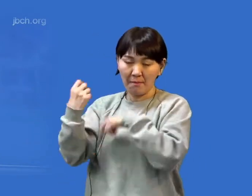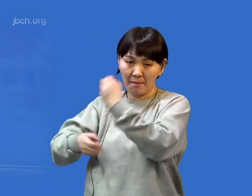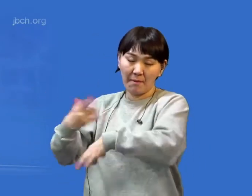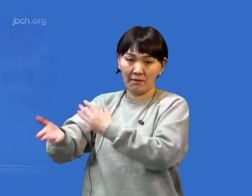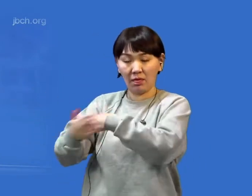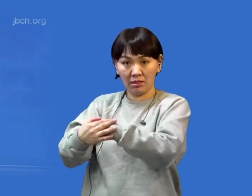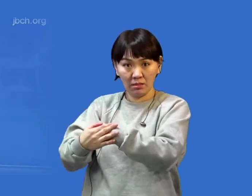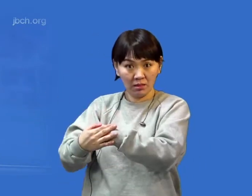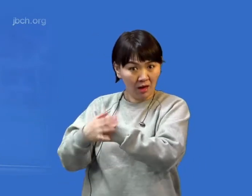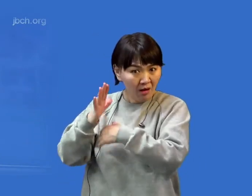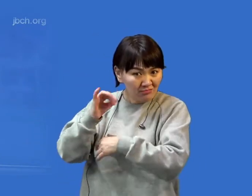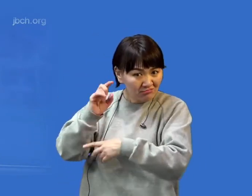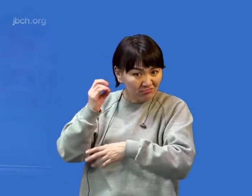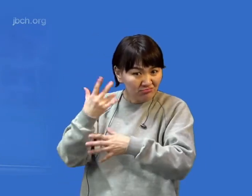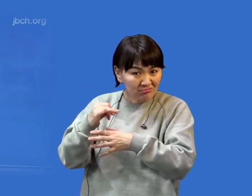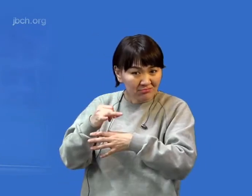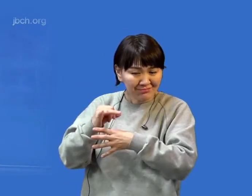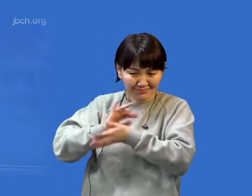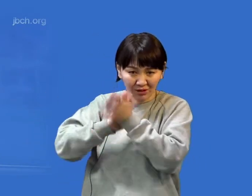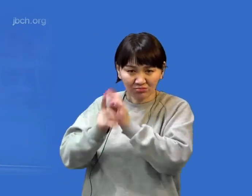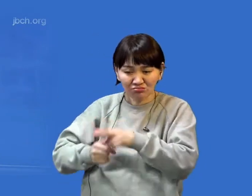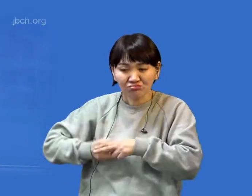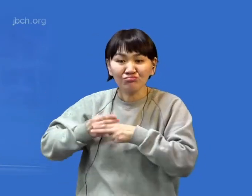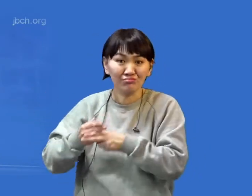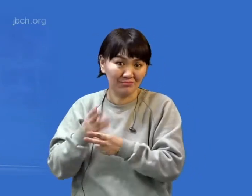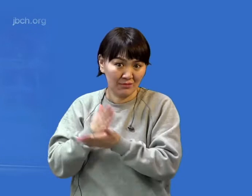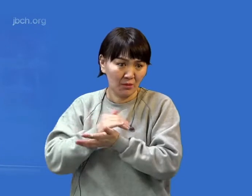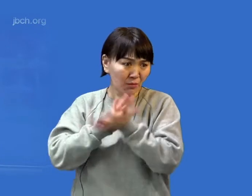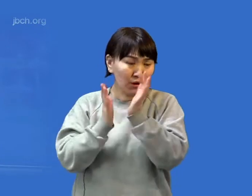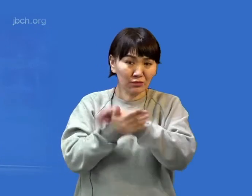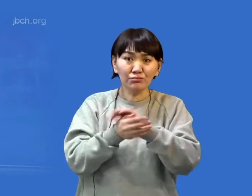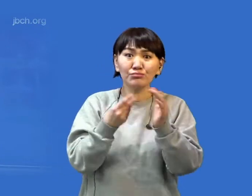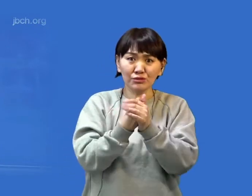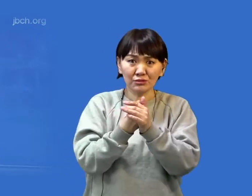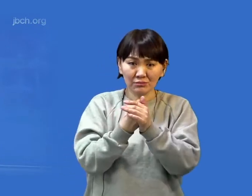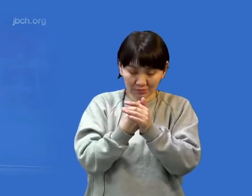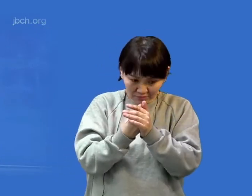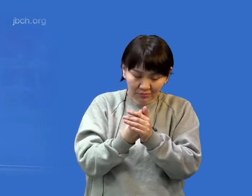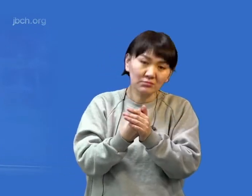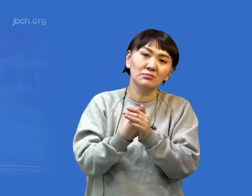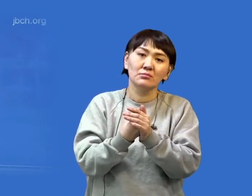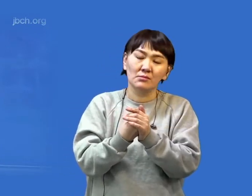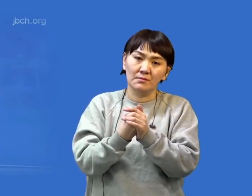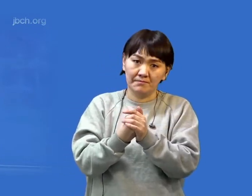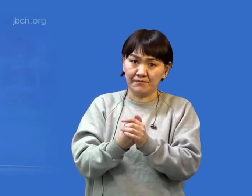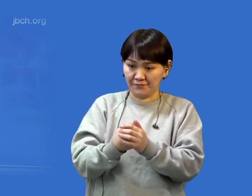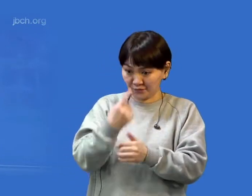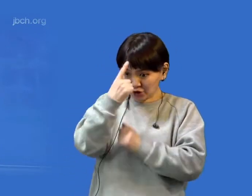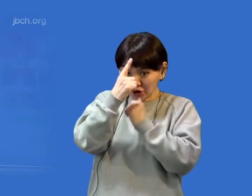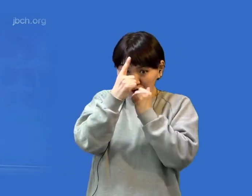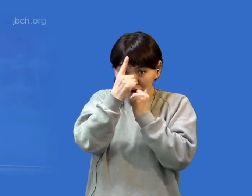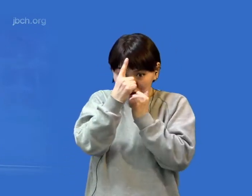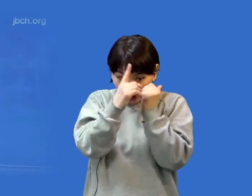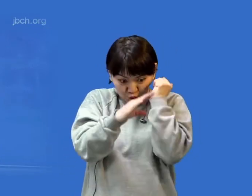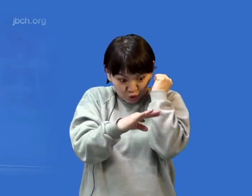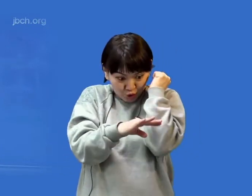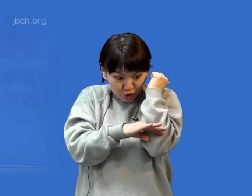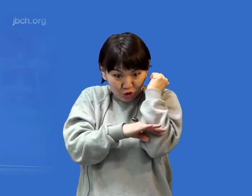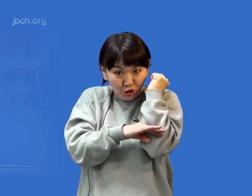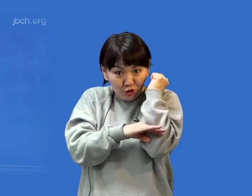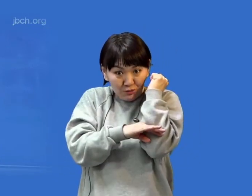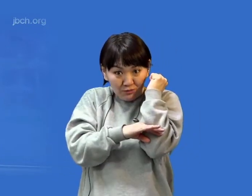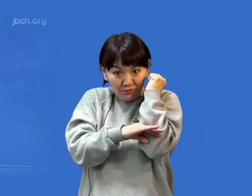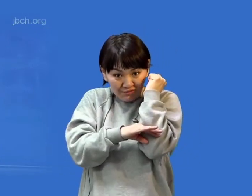40 хоног туршаад ирсэн тэр нэг өдрийг нэг жил болгоод ингээд 40 өдрийг